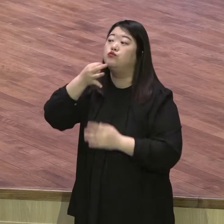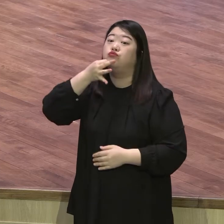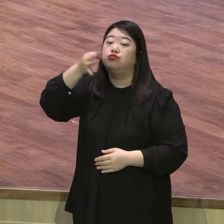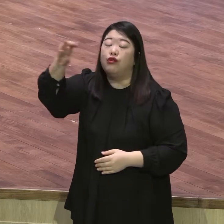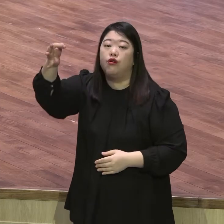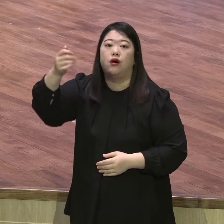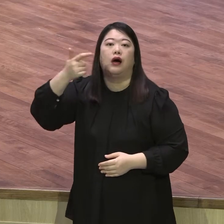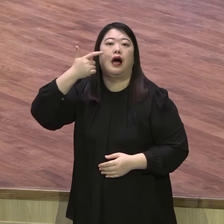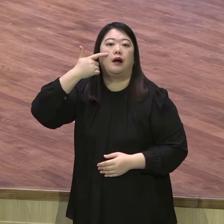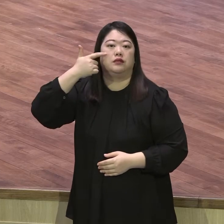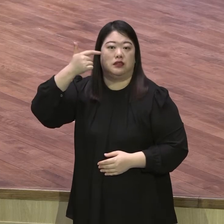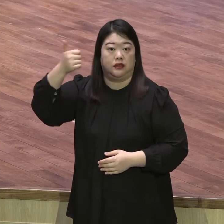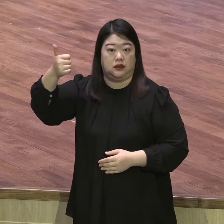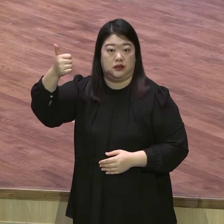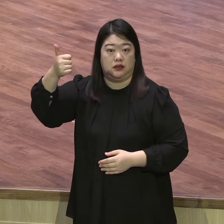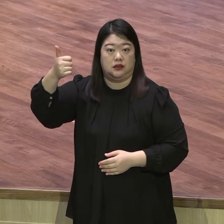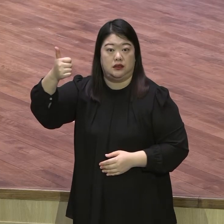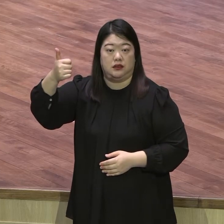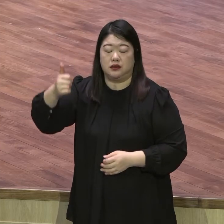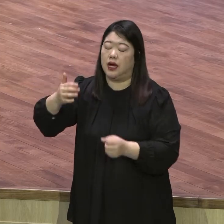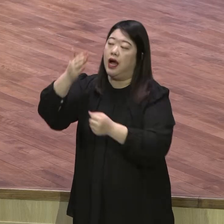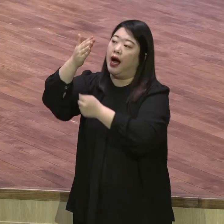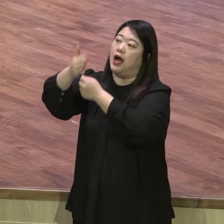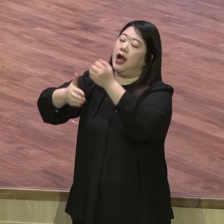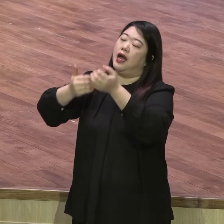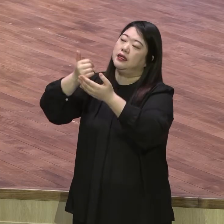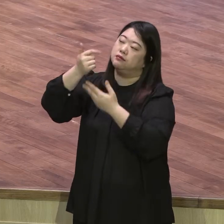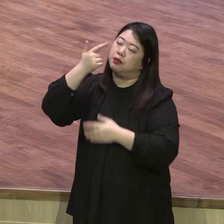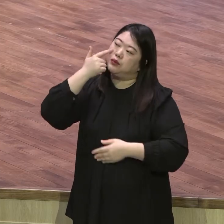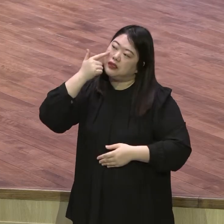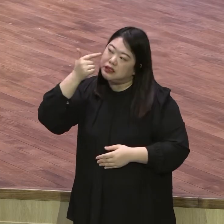부르잖아요. 아버지, 아버지 하나님.